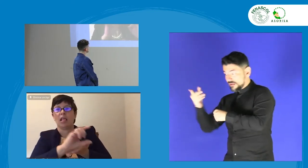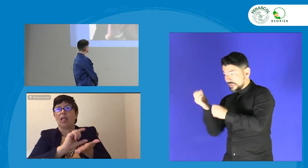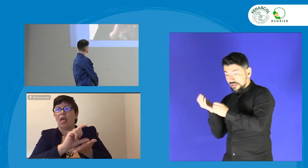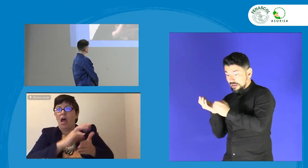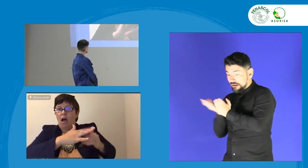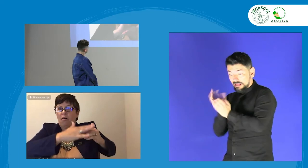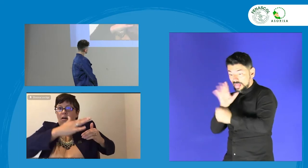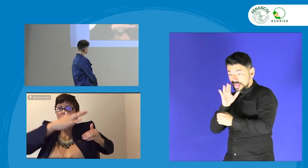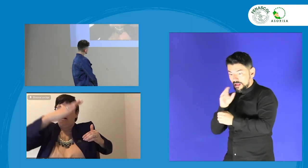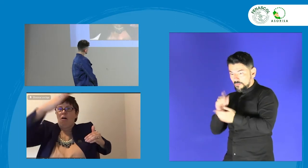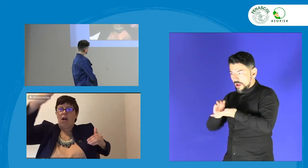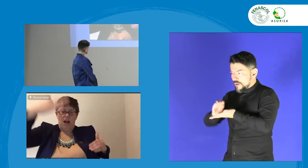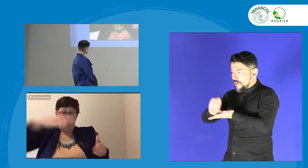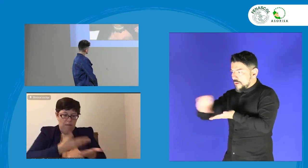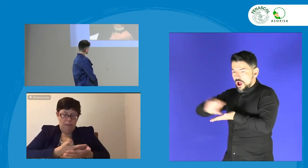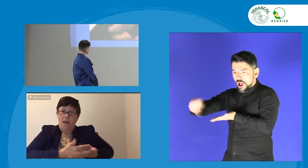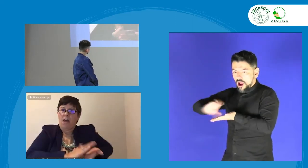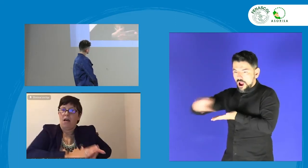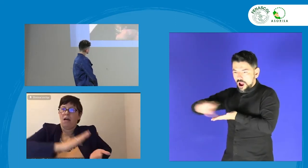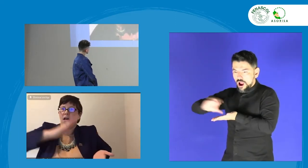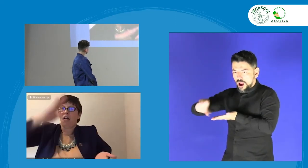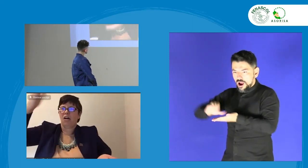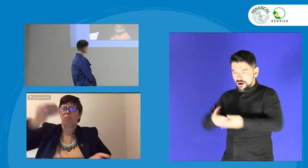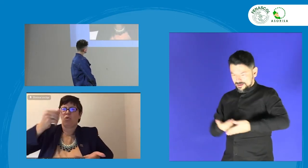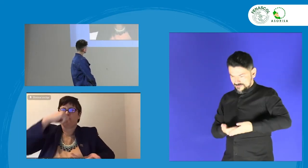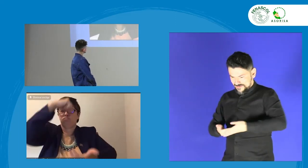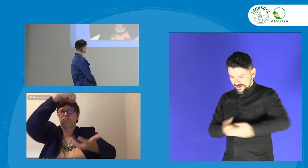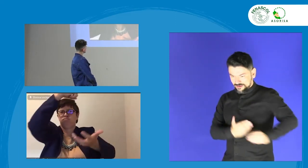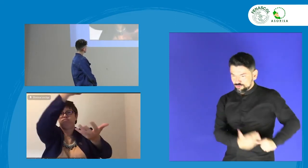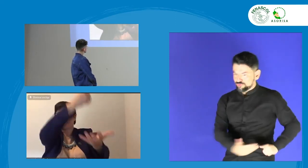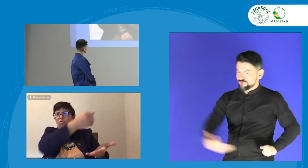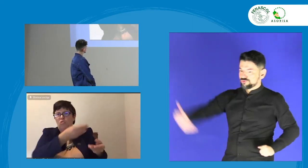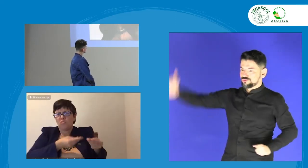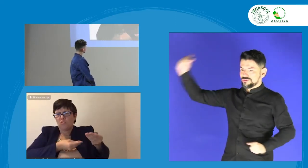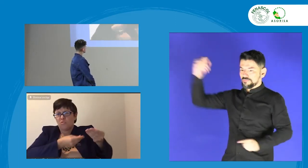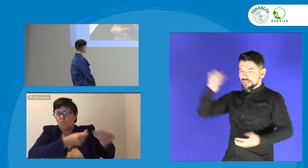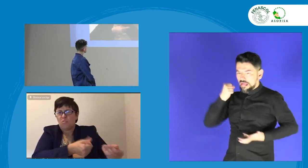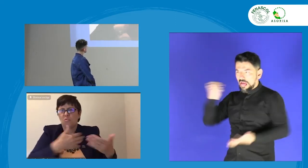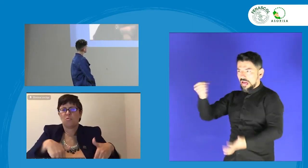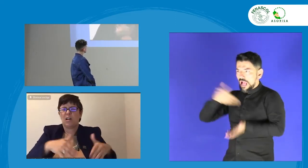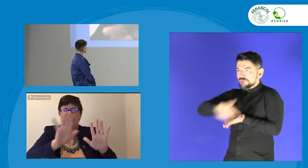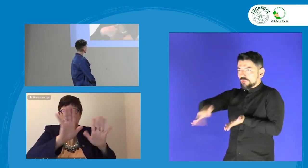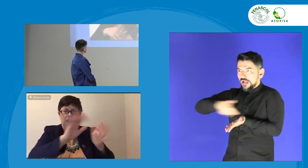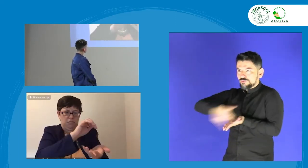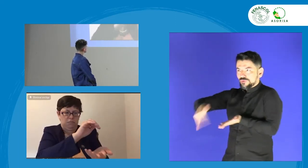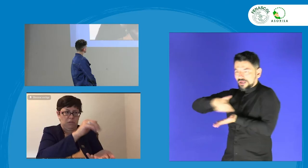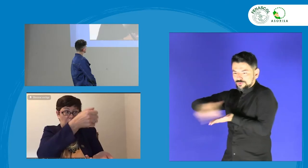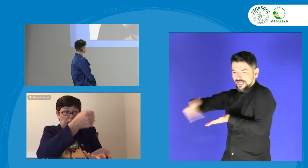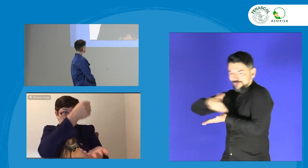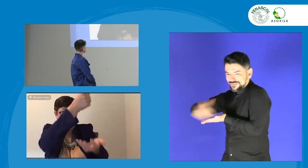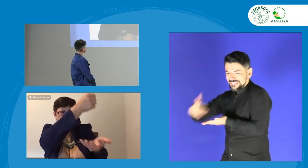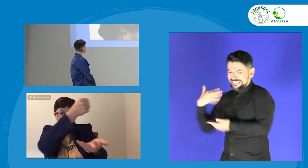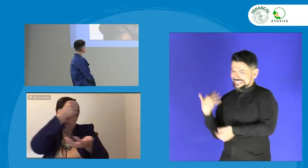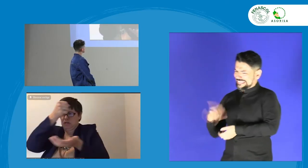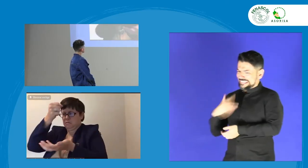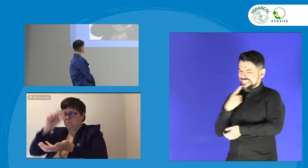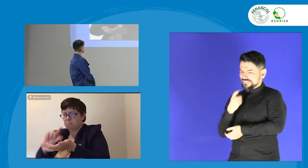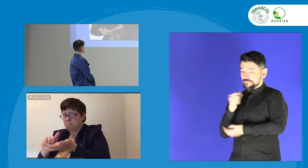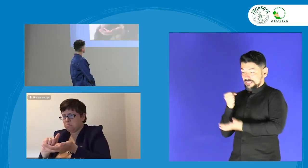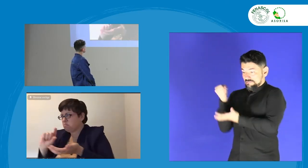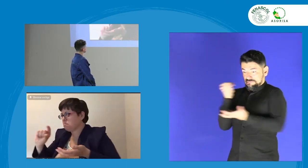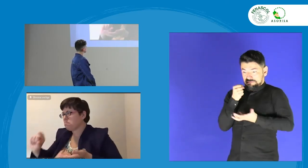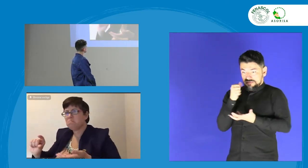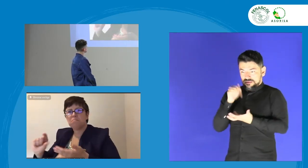a interpretación, en cuanto a apoyos técnicos y demás, pues obviamente son muy elevados. Pero si